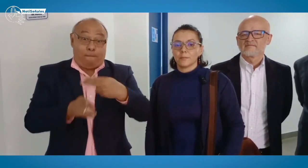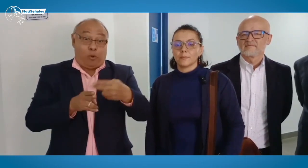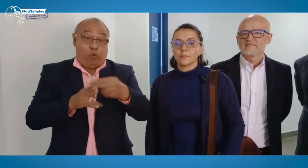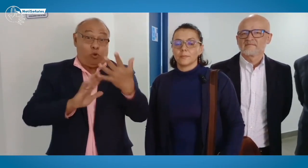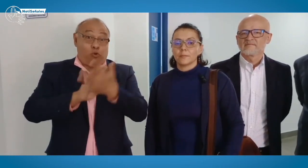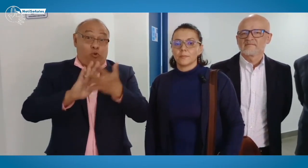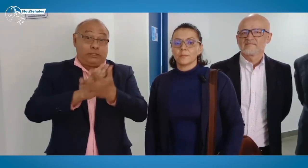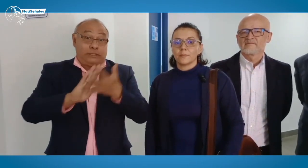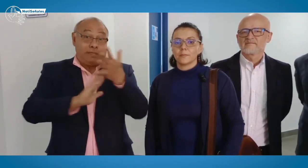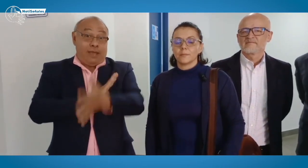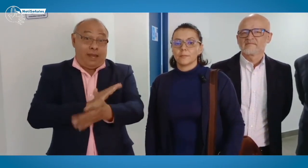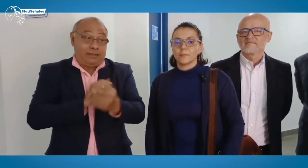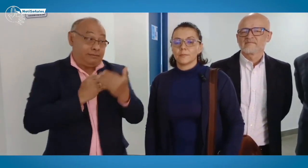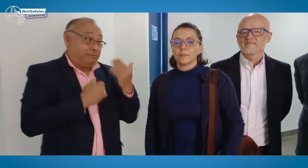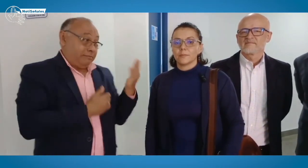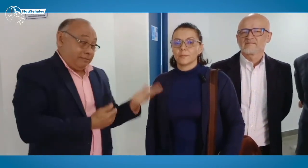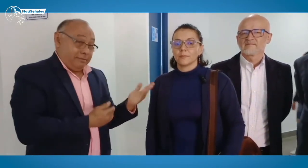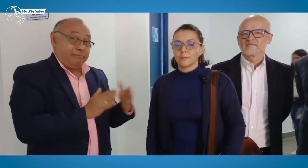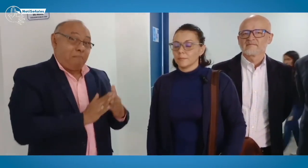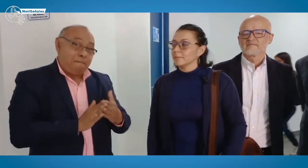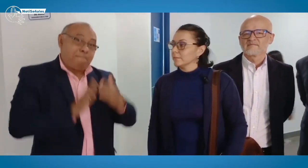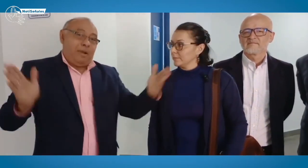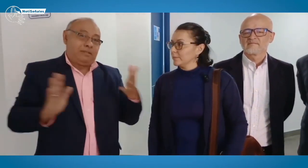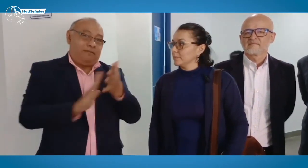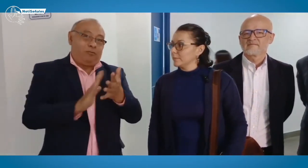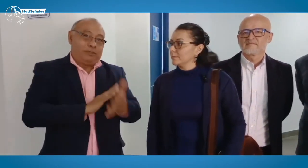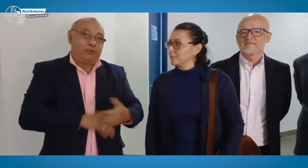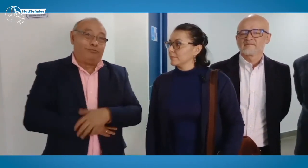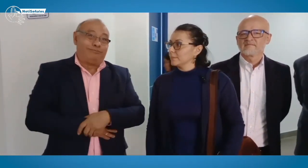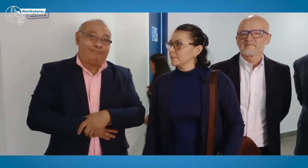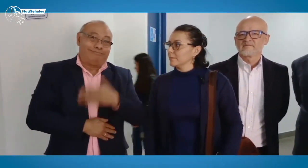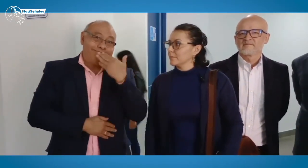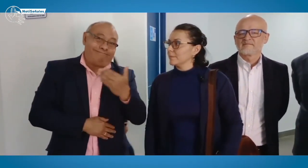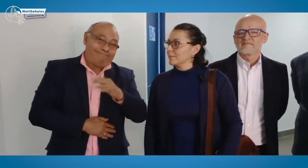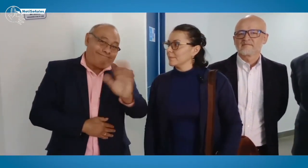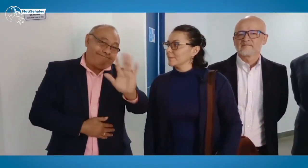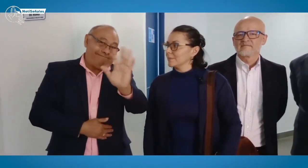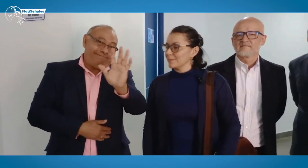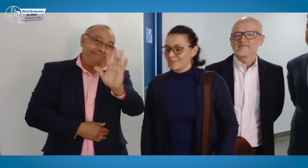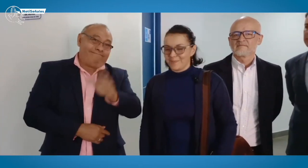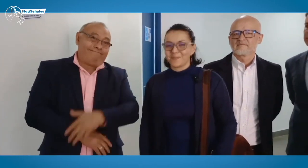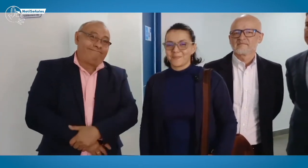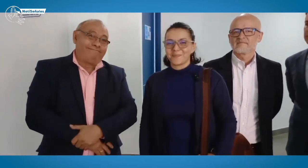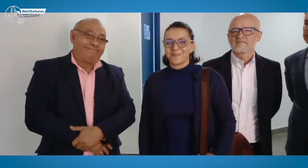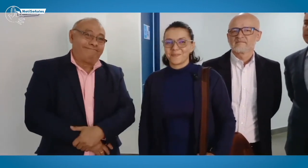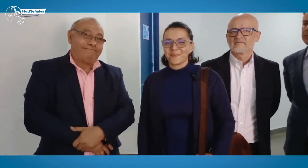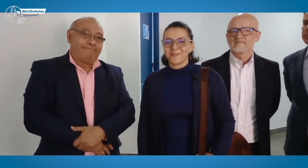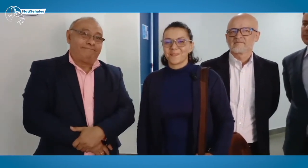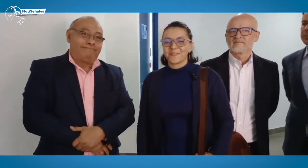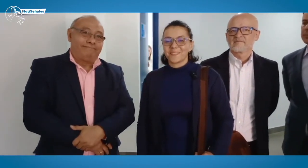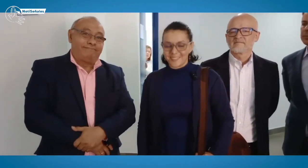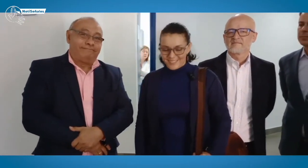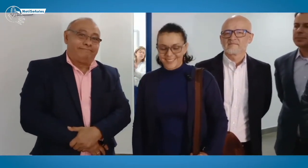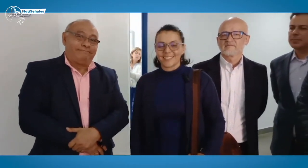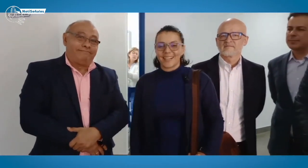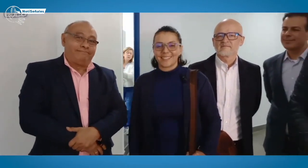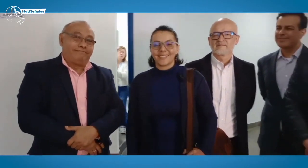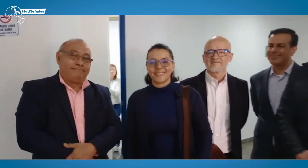buen término de este proceso. Pronto tendremos a esta invitada en Noti y Señales para ampliar la información. Hasta pronto.